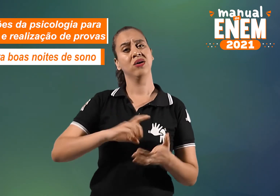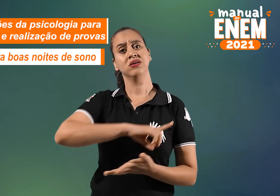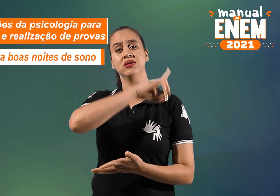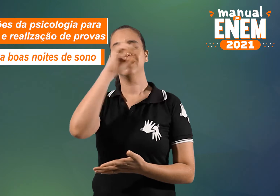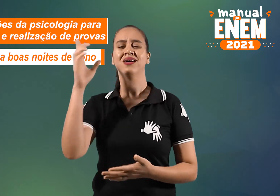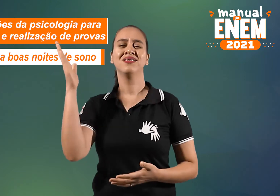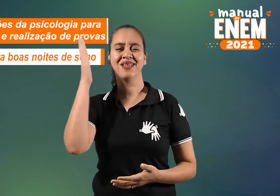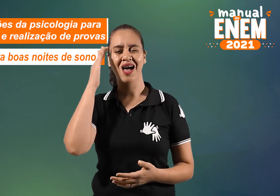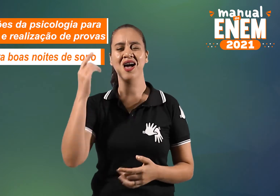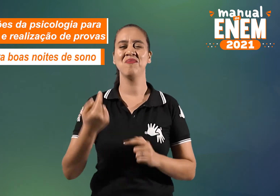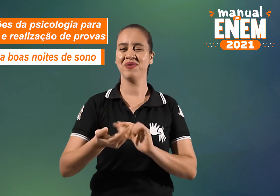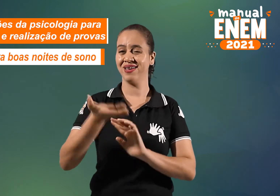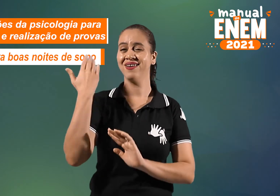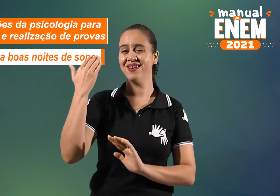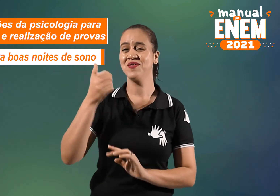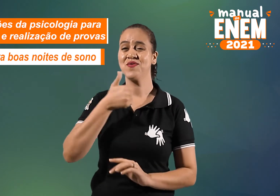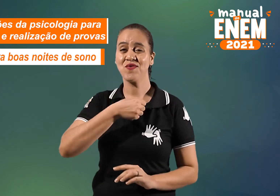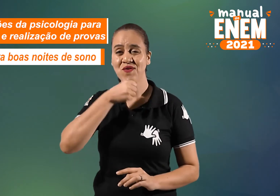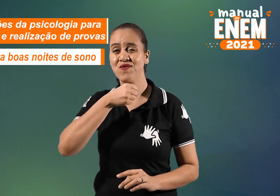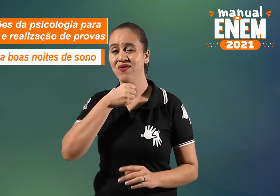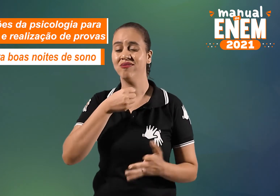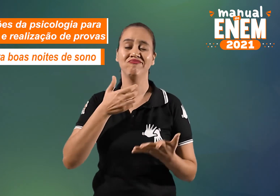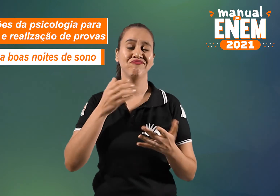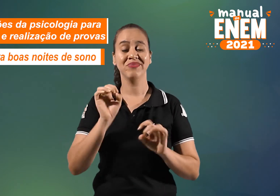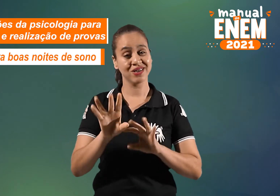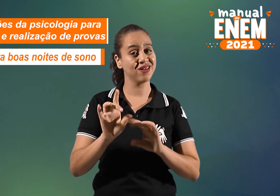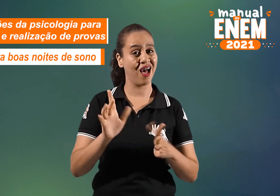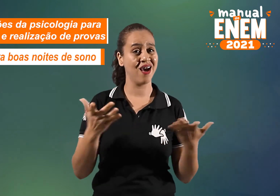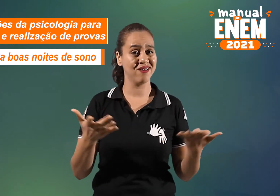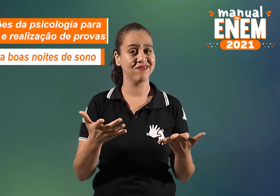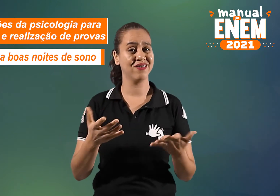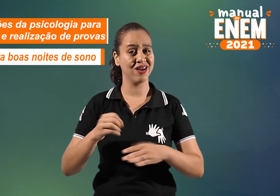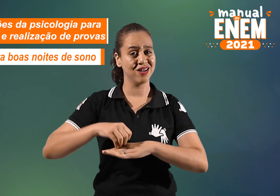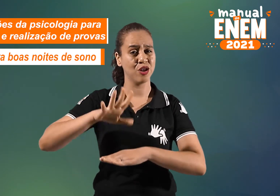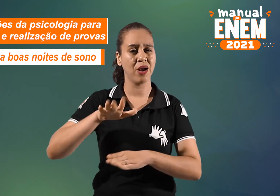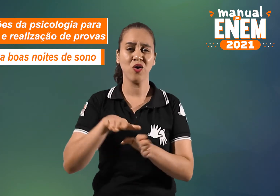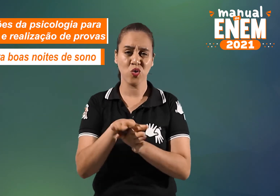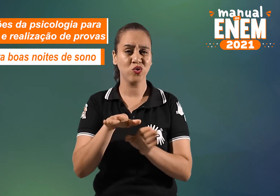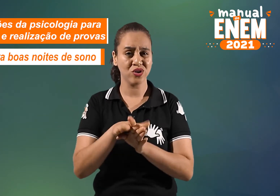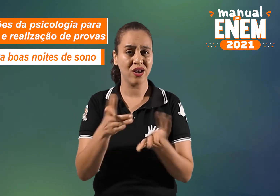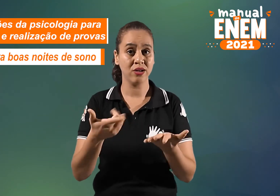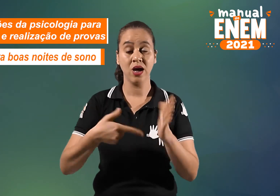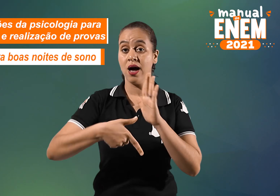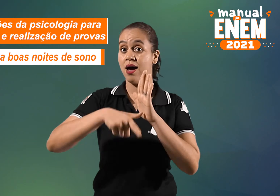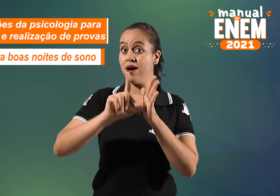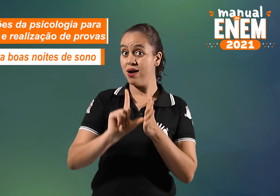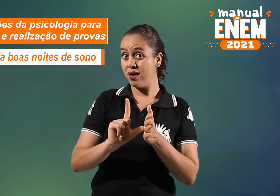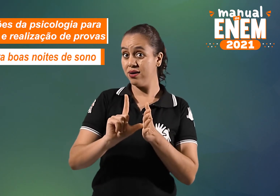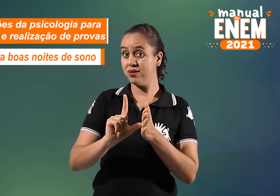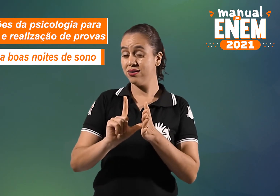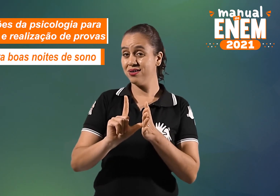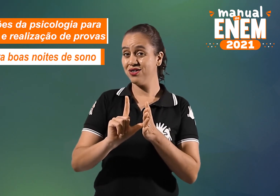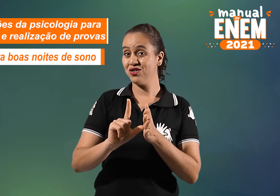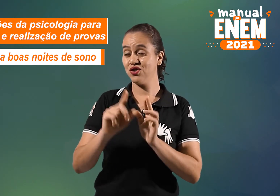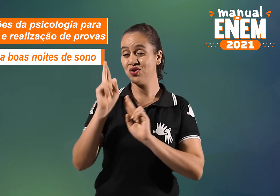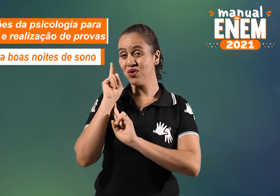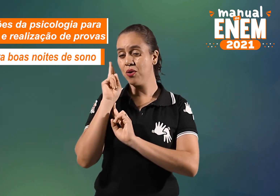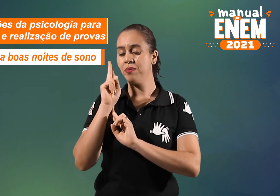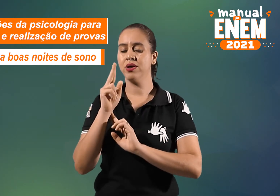aquele ensinamento dos nossos avós? Pois é, eles podem ser muito úteis. Que tal antes de dormir fazer o uso de bebidas